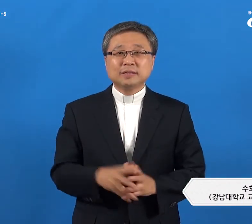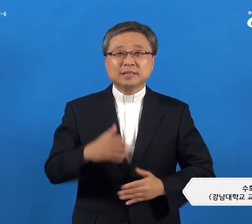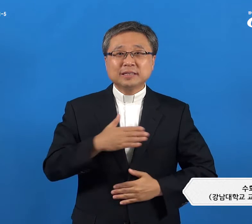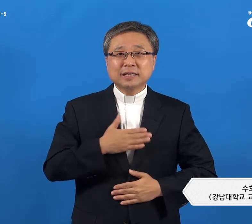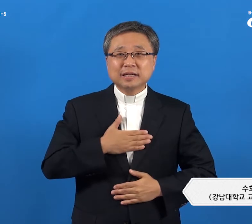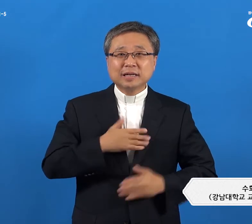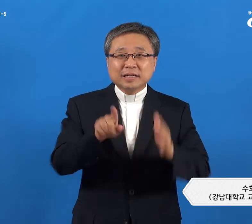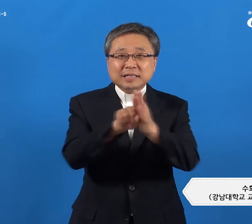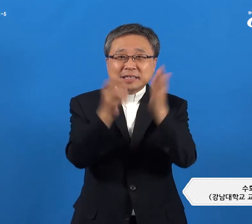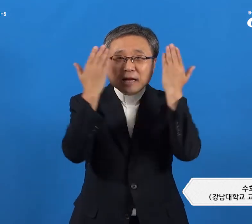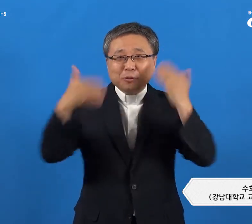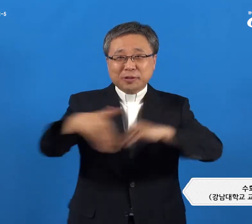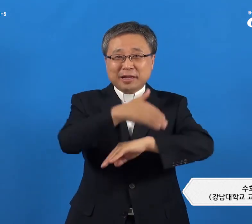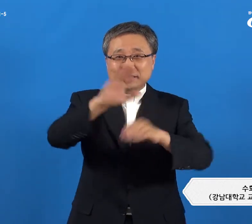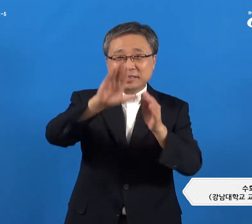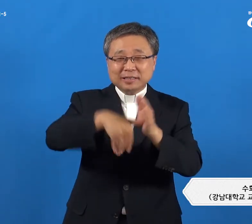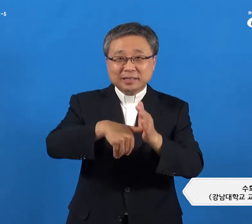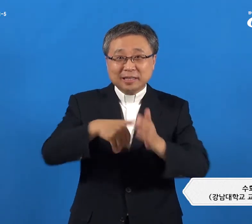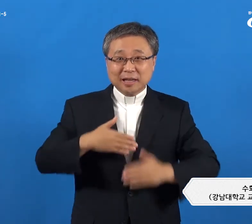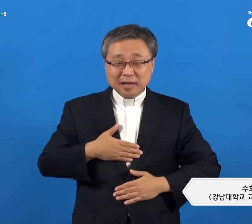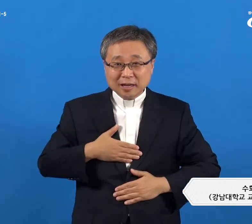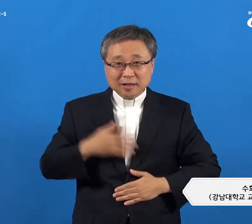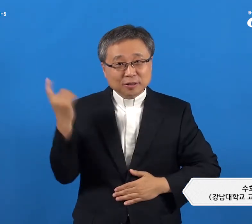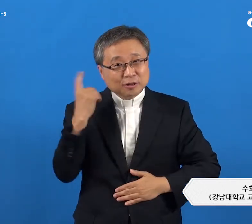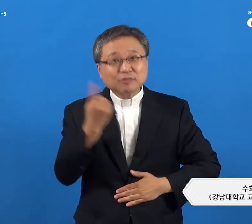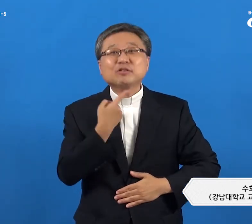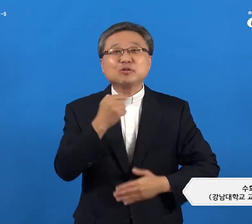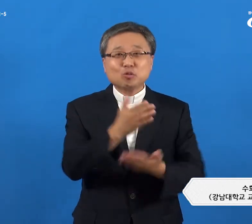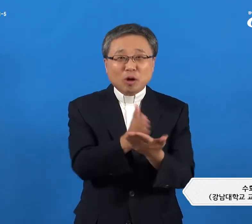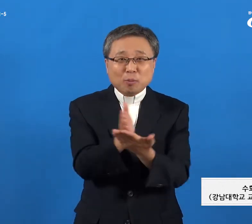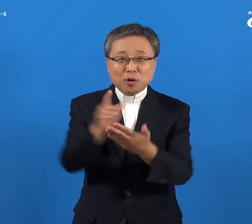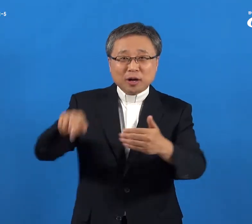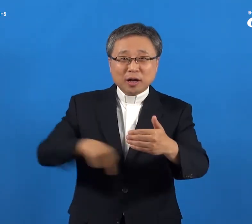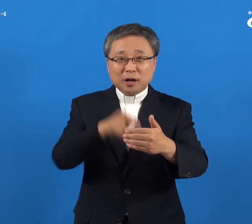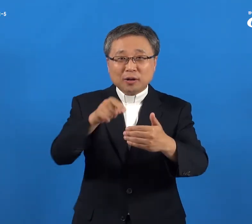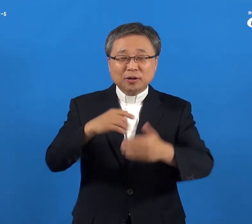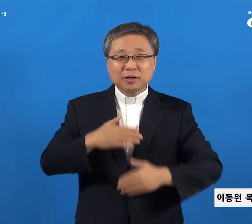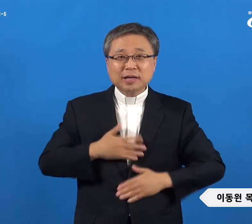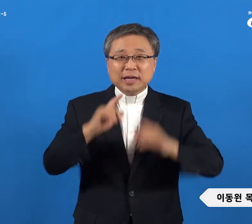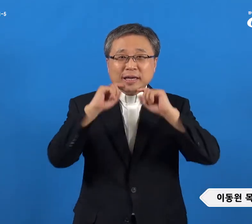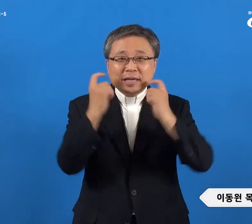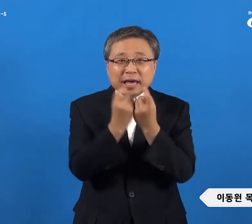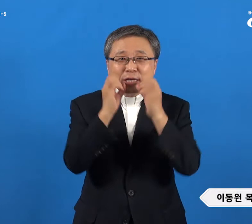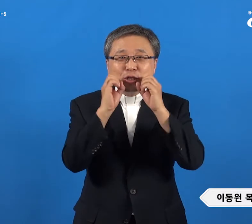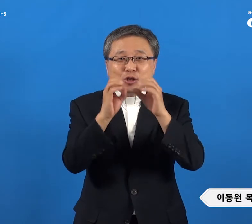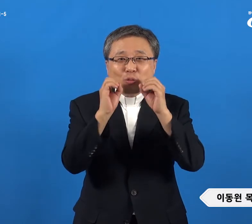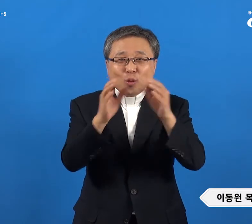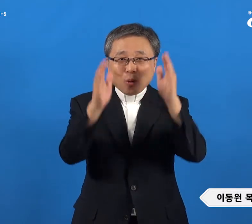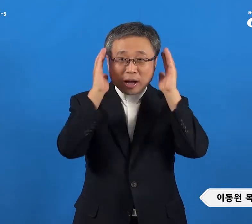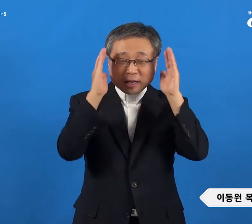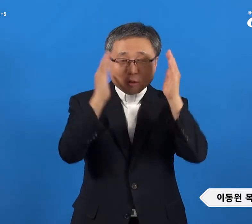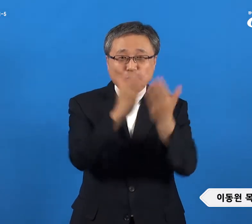제가 신학교 다닐 때 수강했던 과목 가운데 개인 전도학이라는 그런 과목이